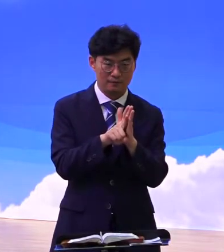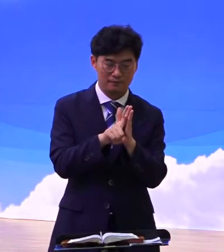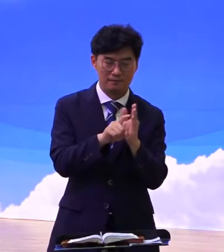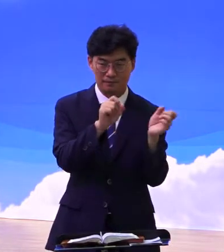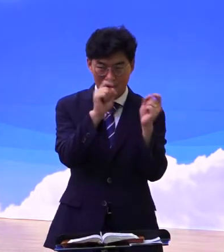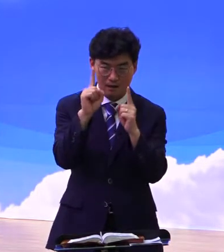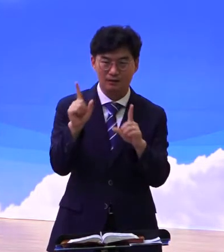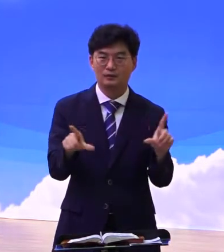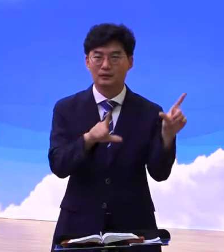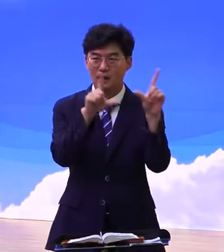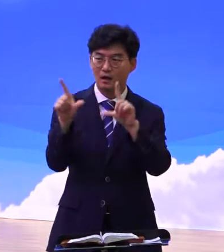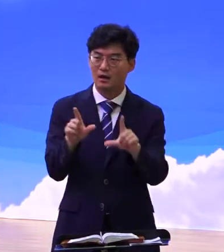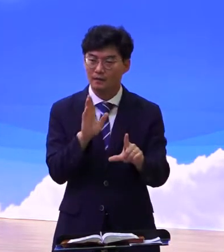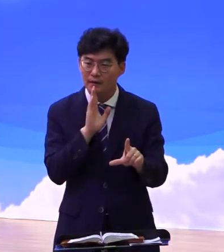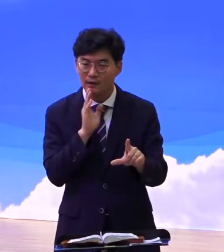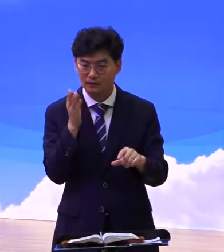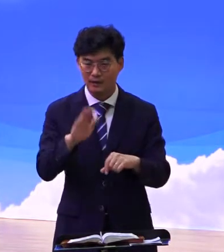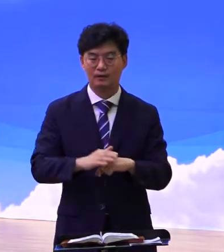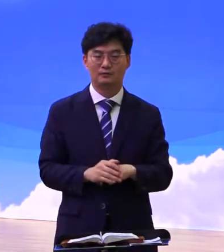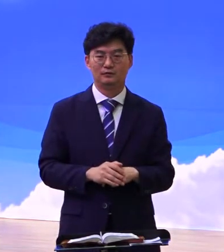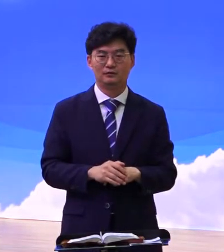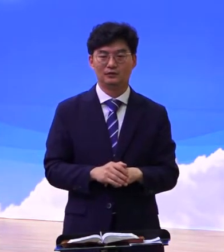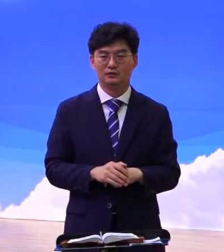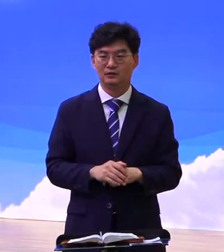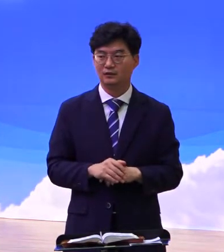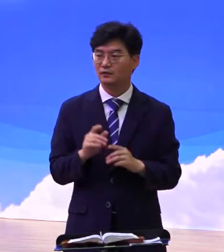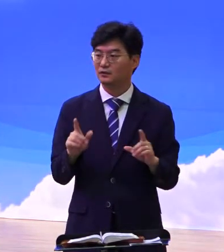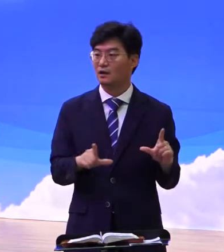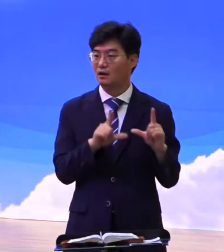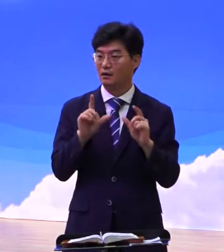어느 순간 별 생각 없이 살고,